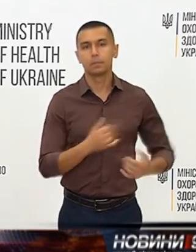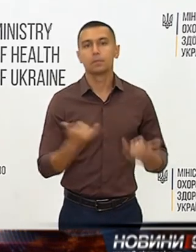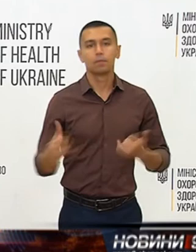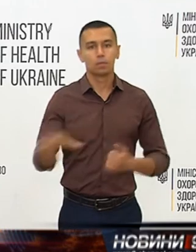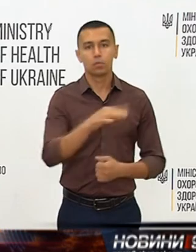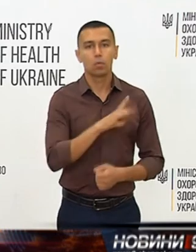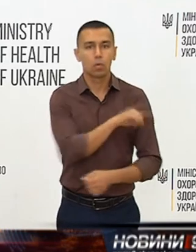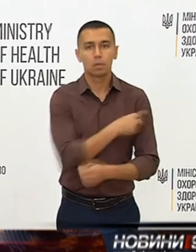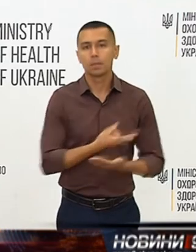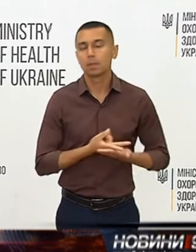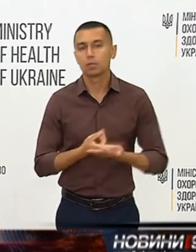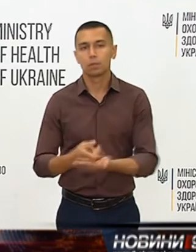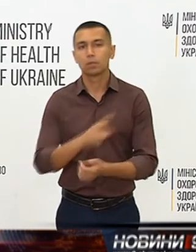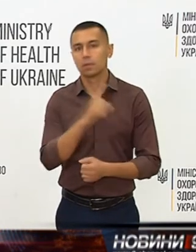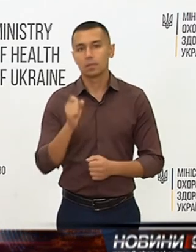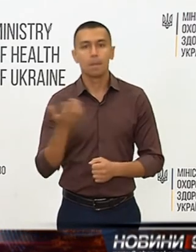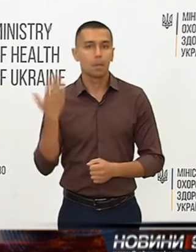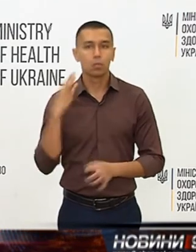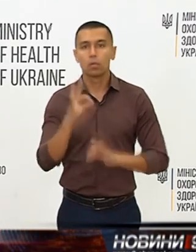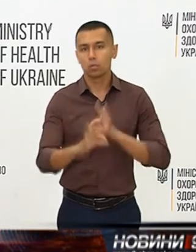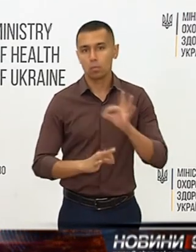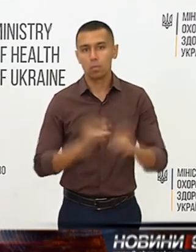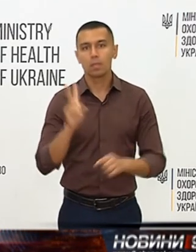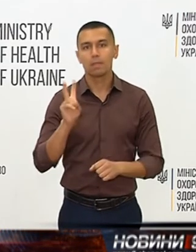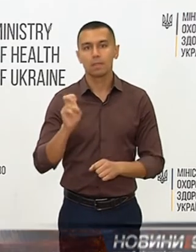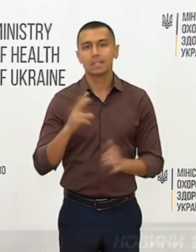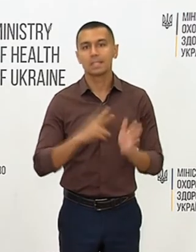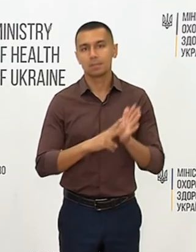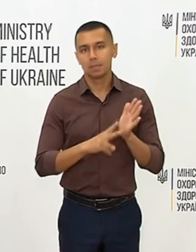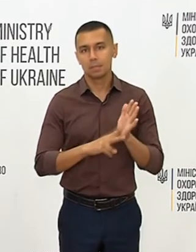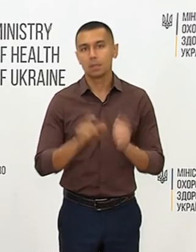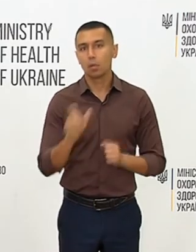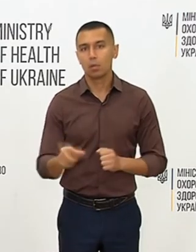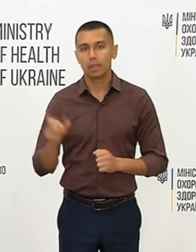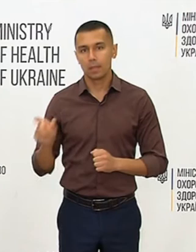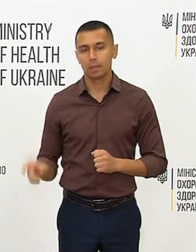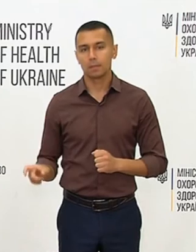Всього було госпіталізовано за минулу добу 270 людей.